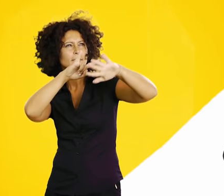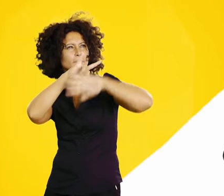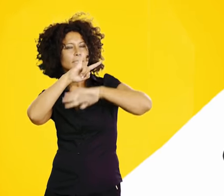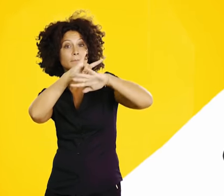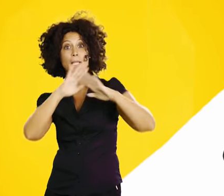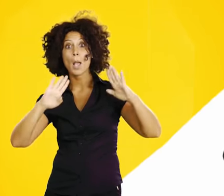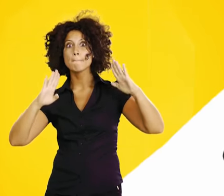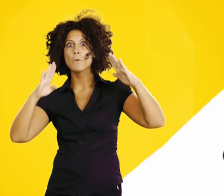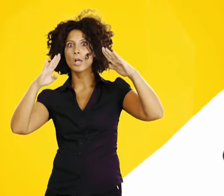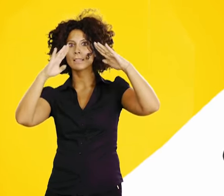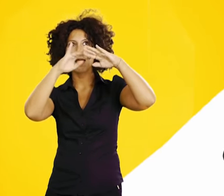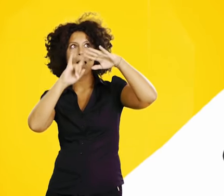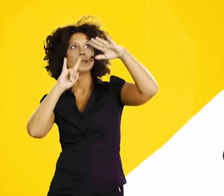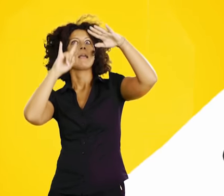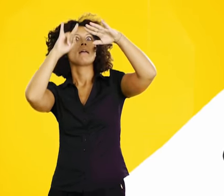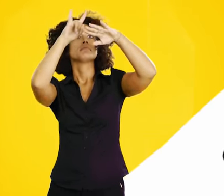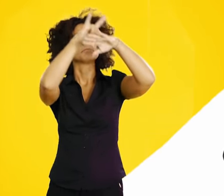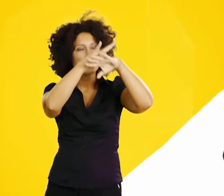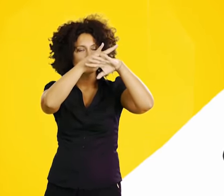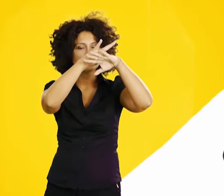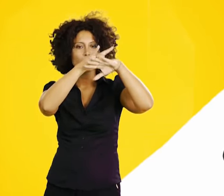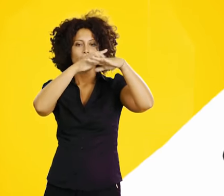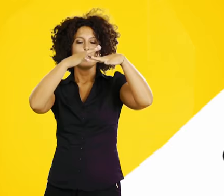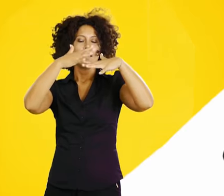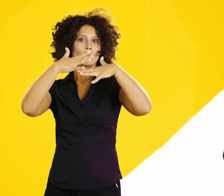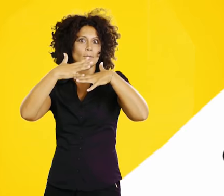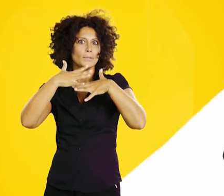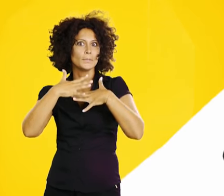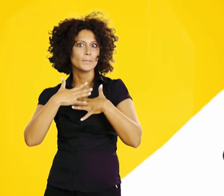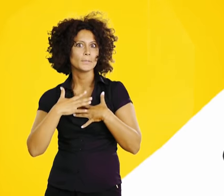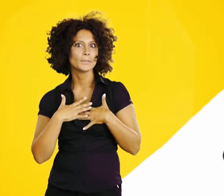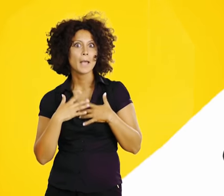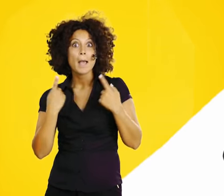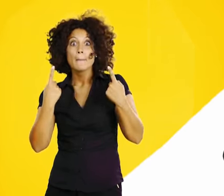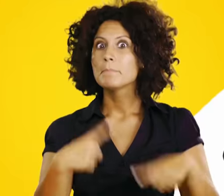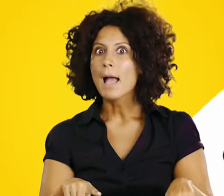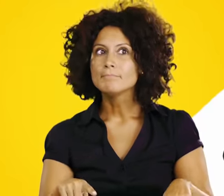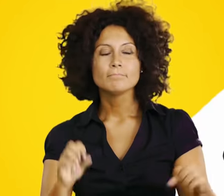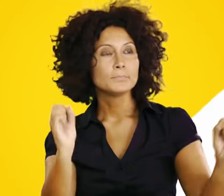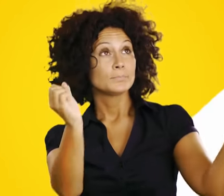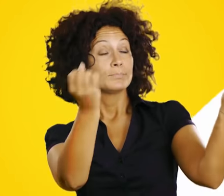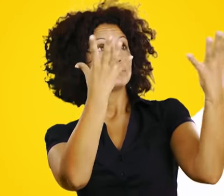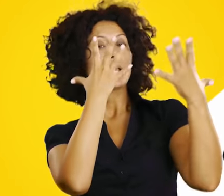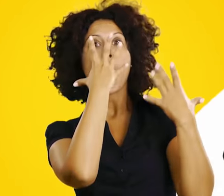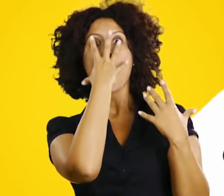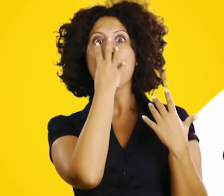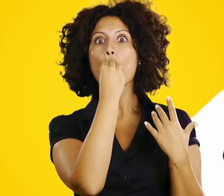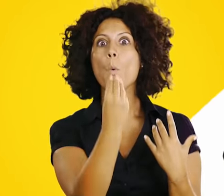della tana di lupo. Ansimando per la fatica, si fermò. E proprio in quell'istante